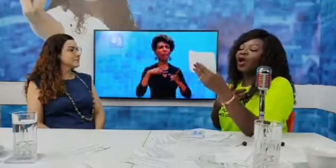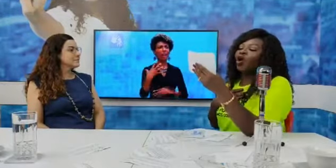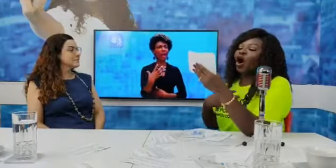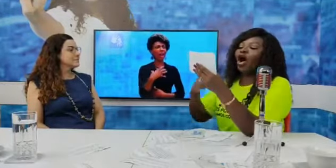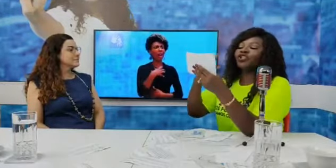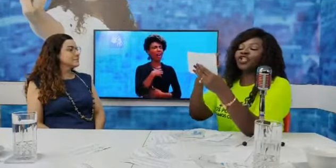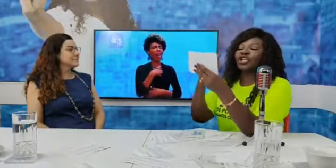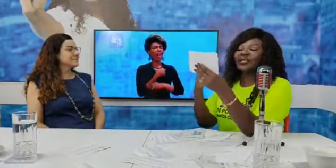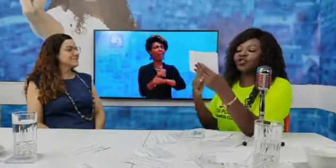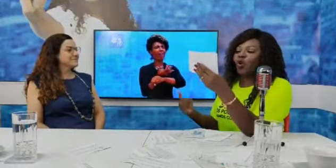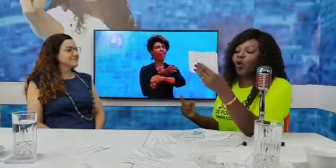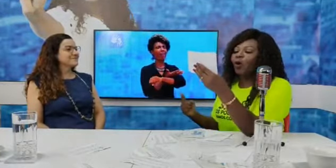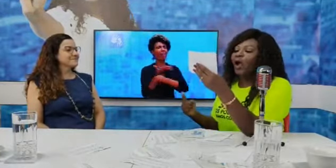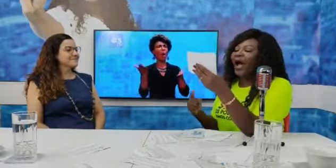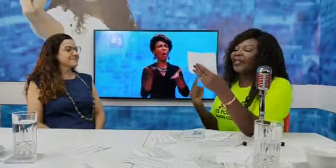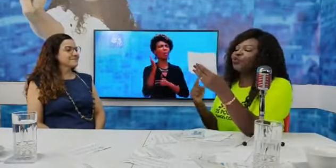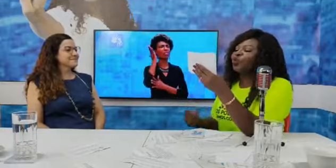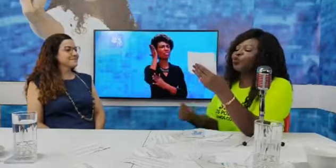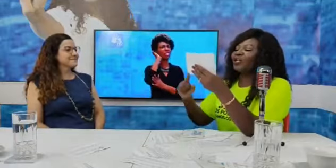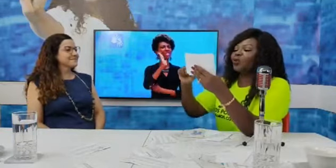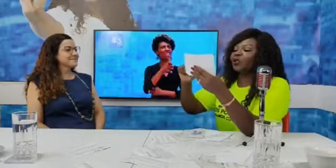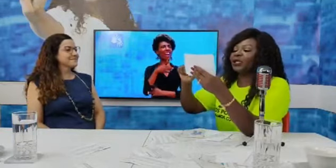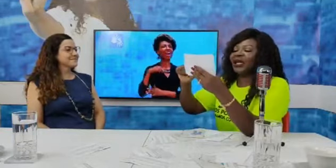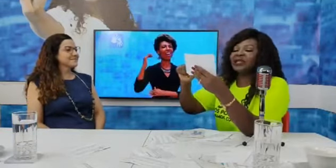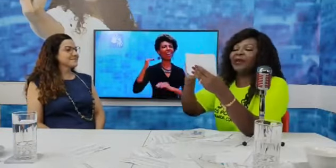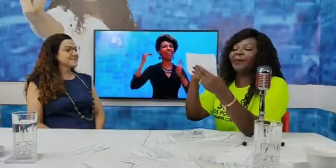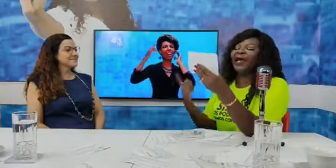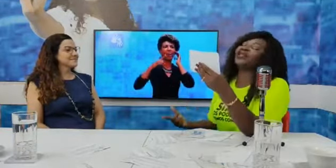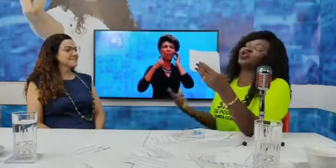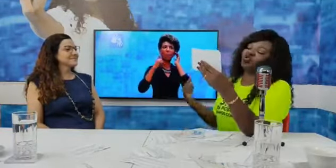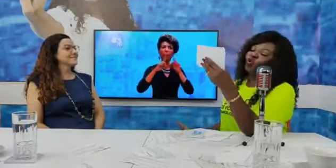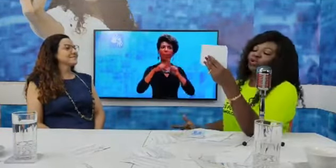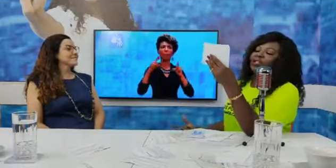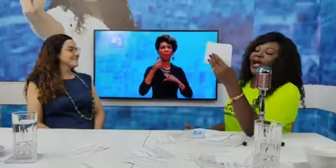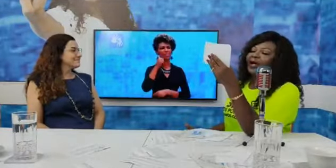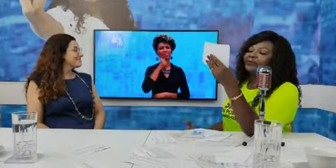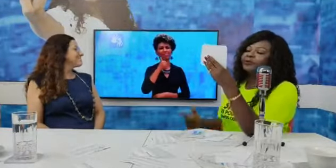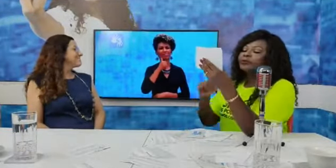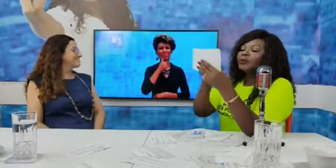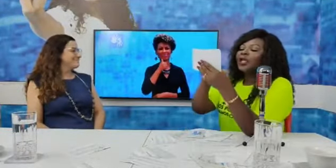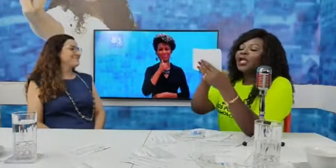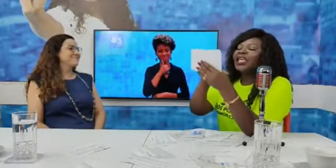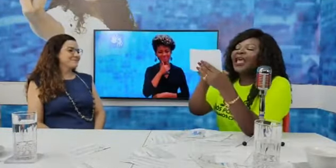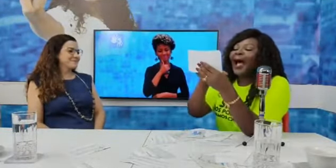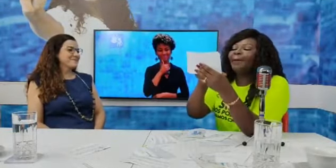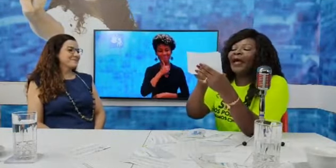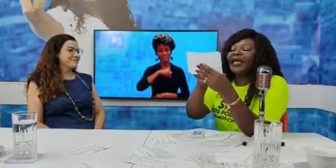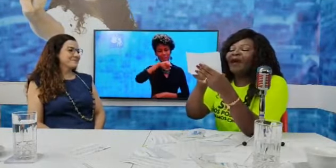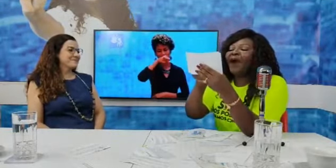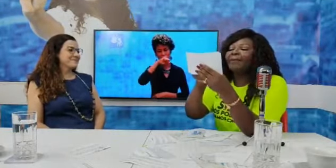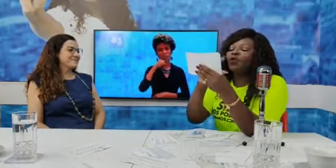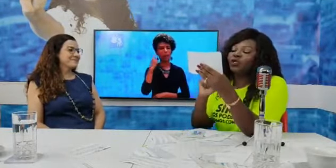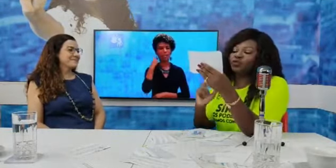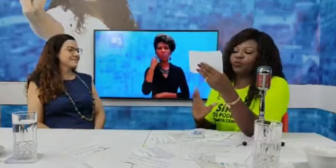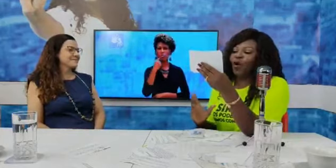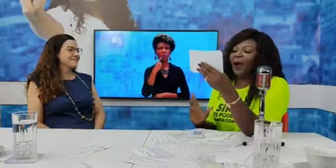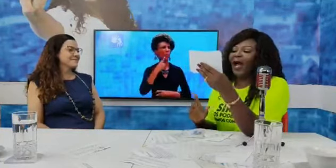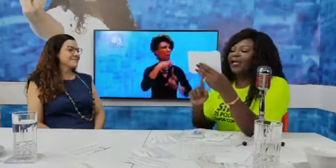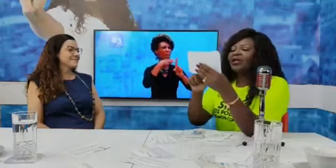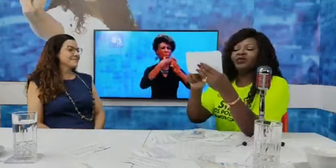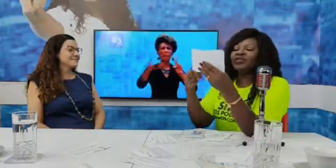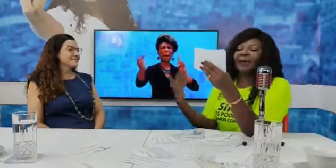emocionar. Hoje já sou adulto, mas quando criança, minha mãe era surda. E apanhava muito de